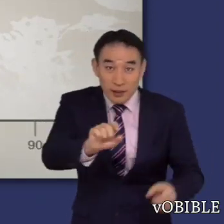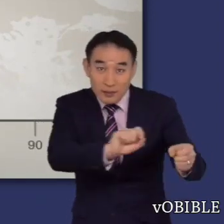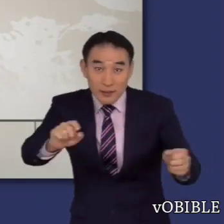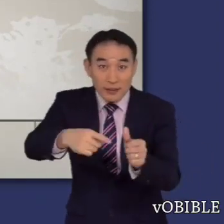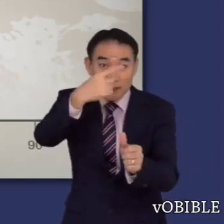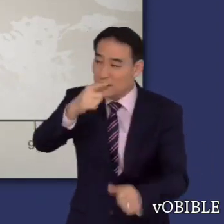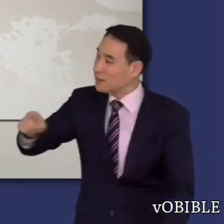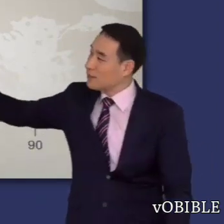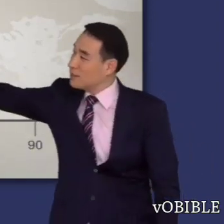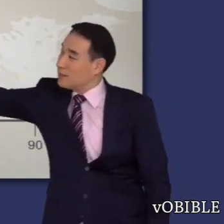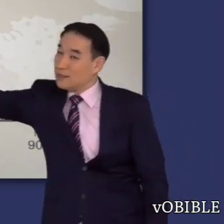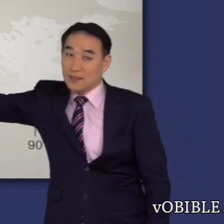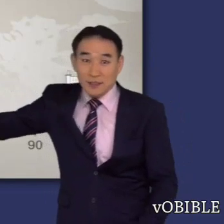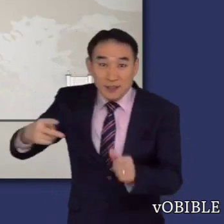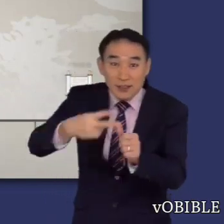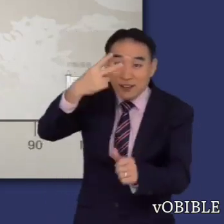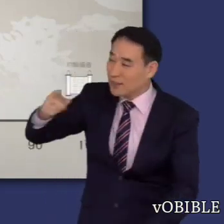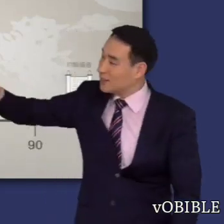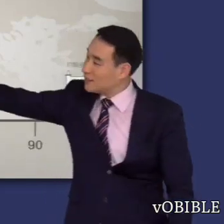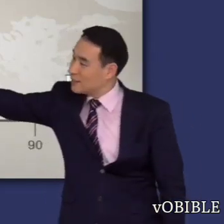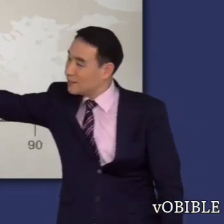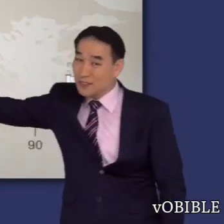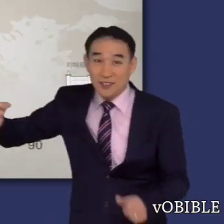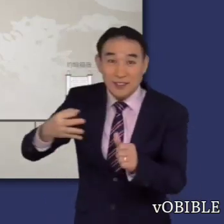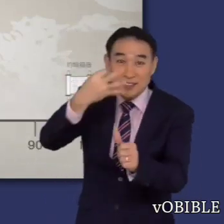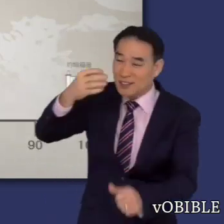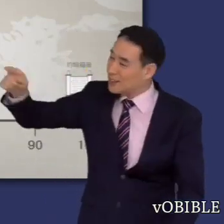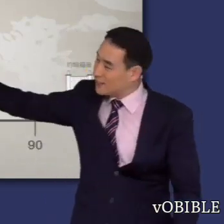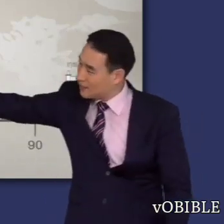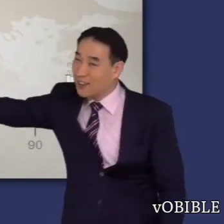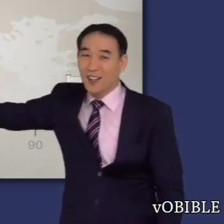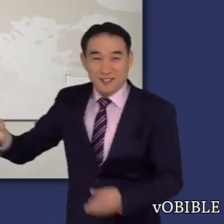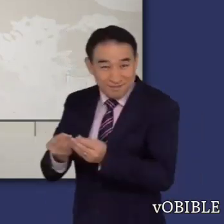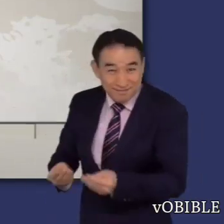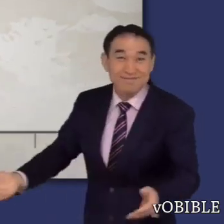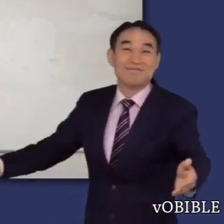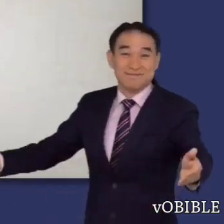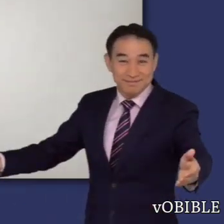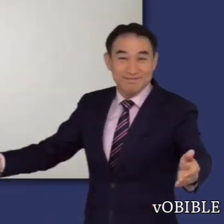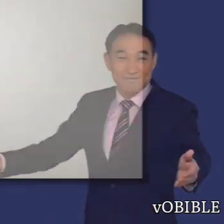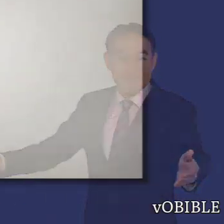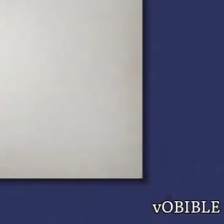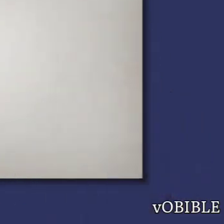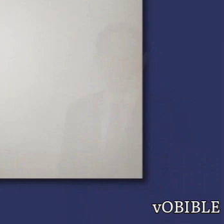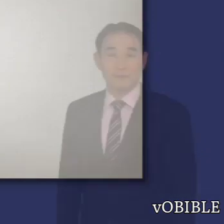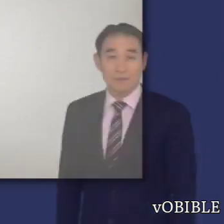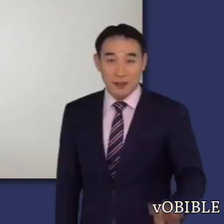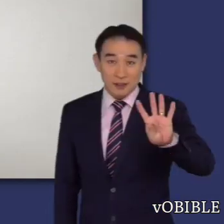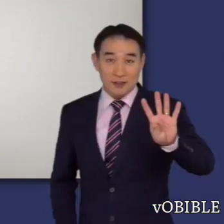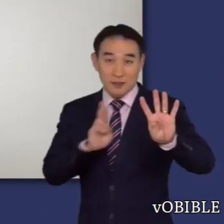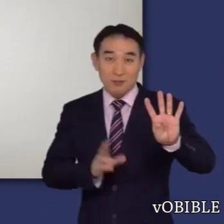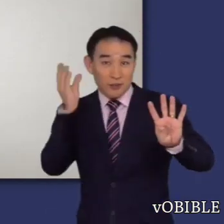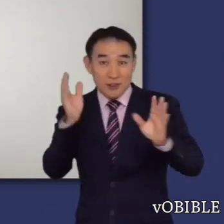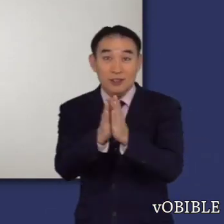作成为第三本福音书，在早期基督徒会众中广泛流传。马可记载的事